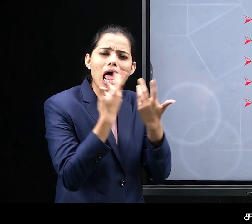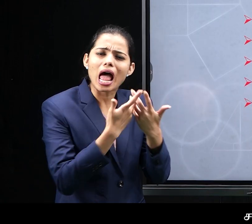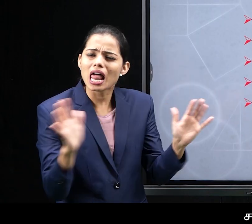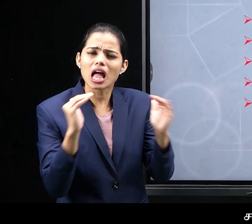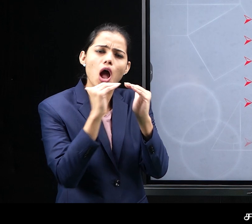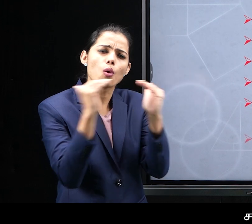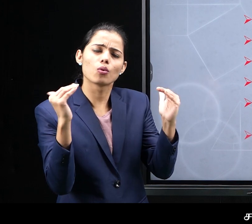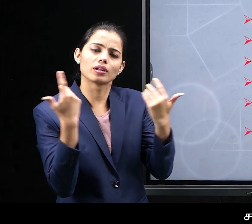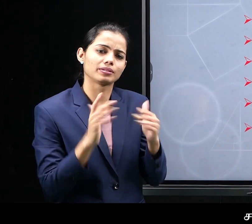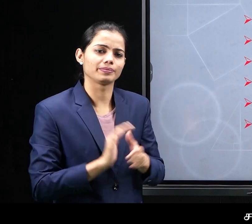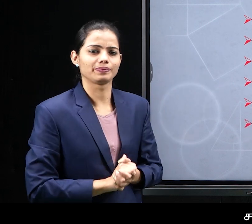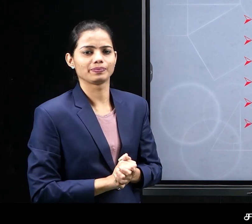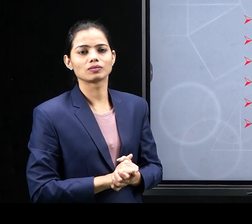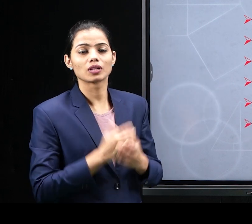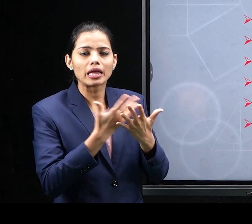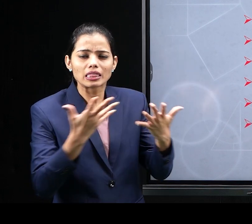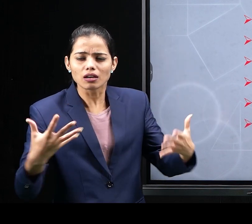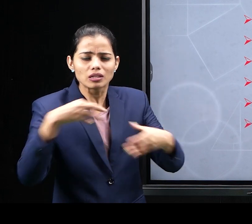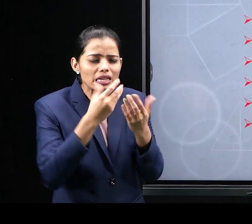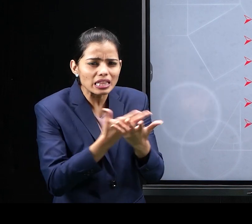சமமான கணம், சமகணம்,